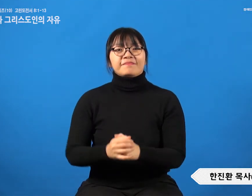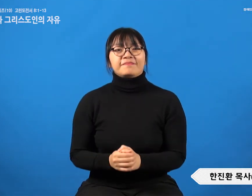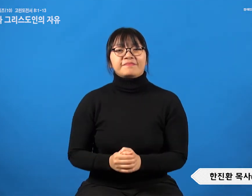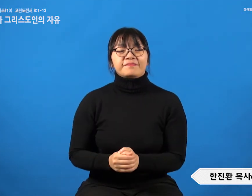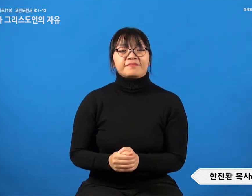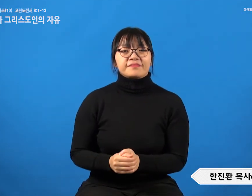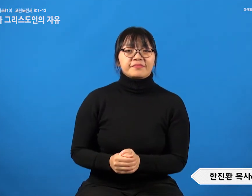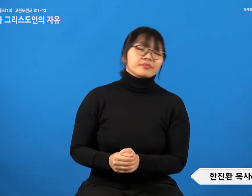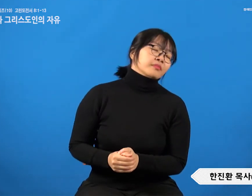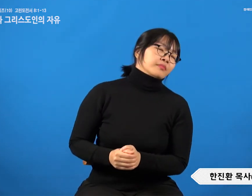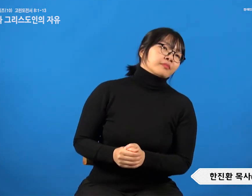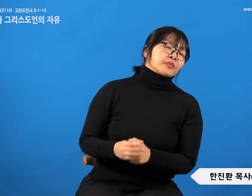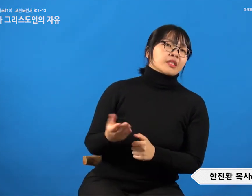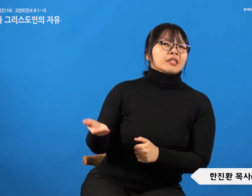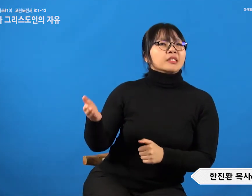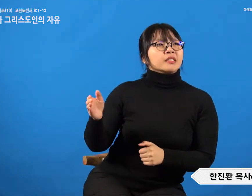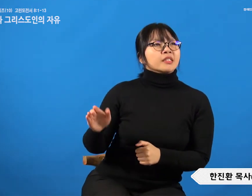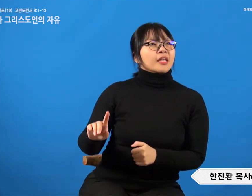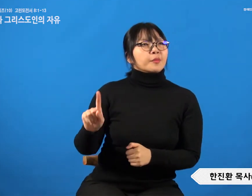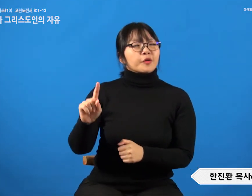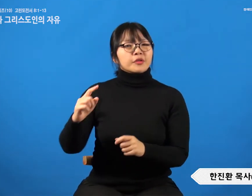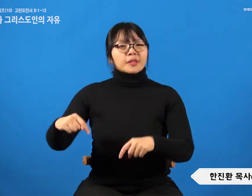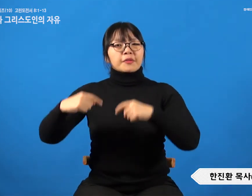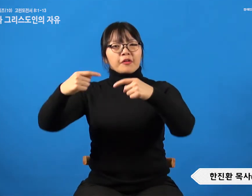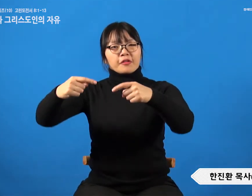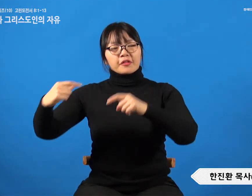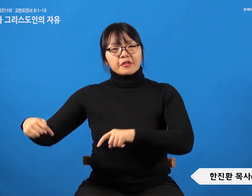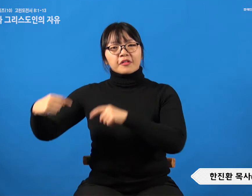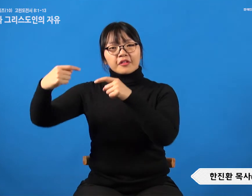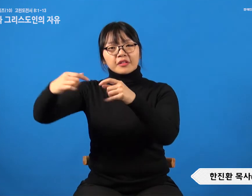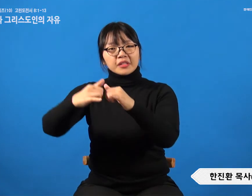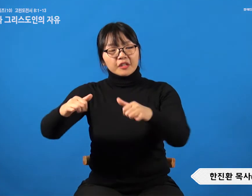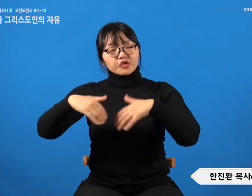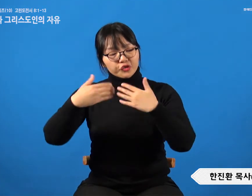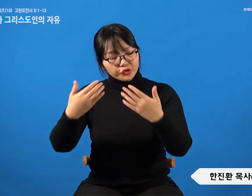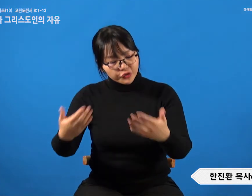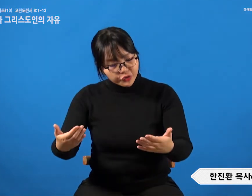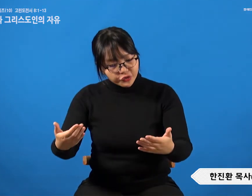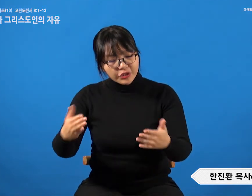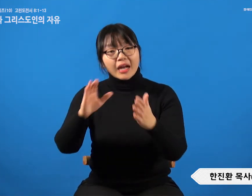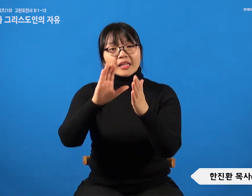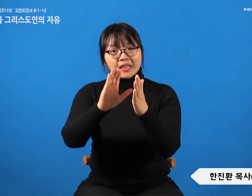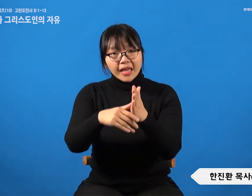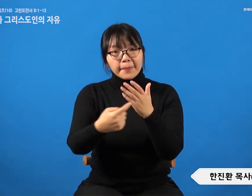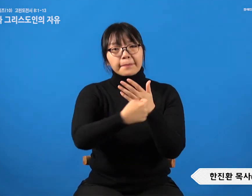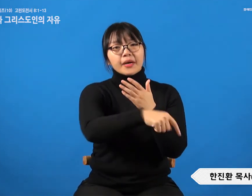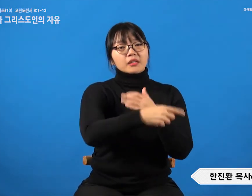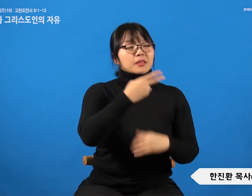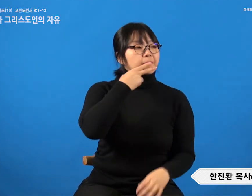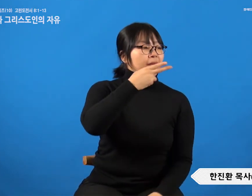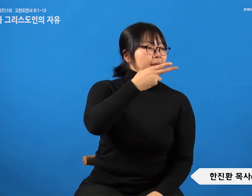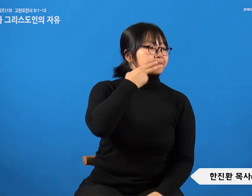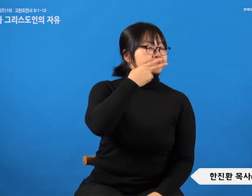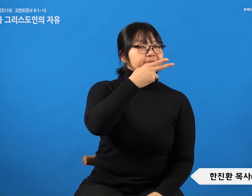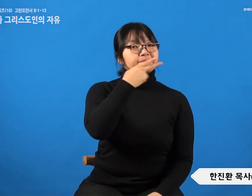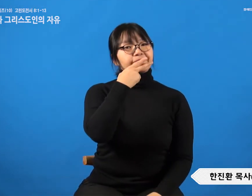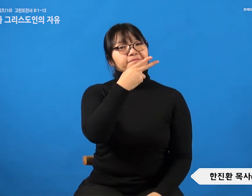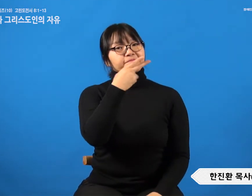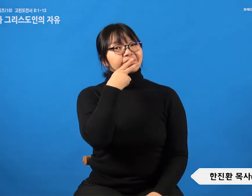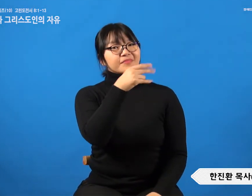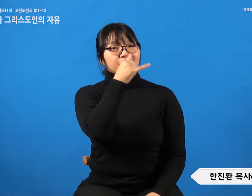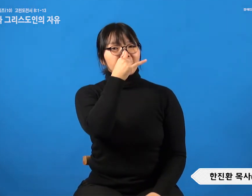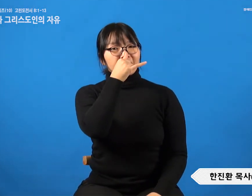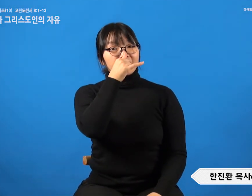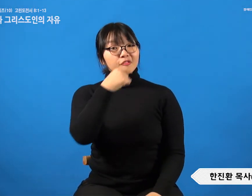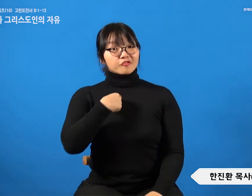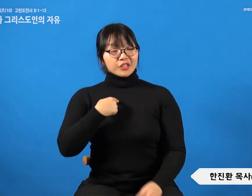있습니다. 그런데 참석자들이 회의를 하다가 중간중간에 밖에 나와서 담배를 피우는 것을 보고